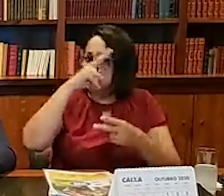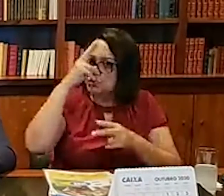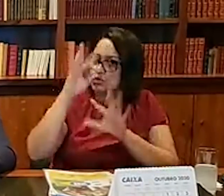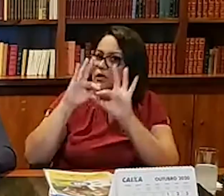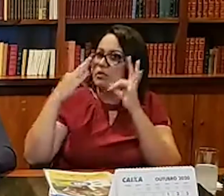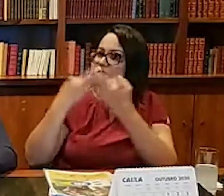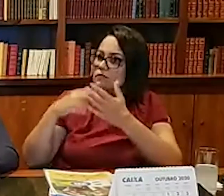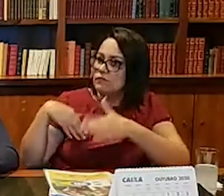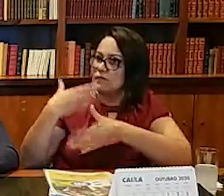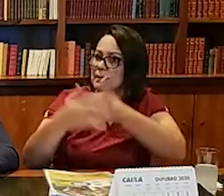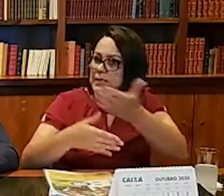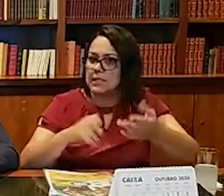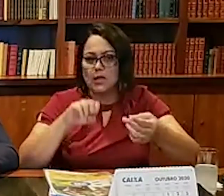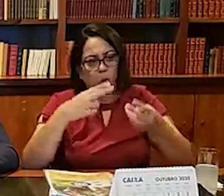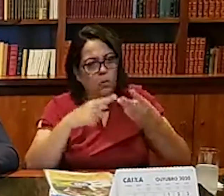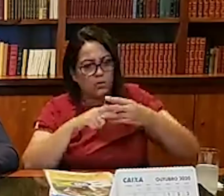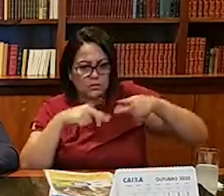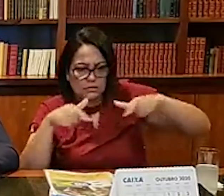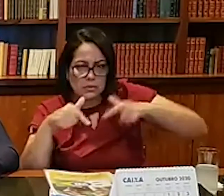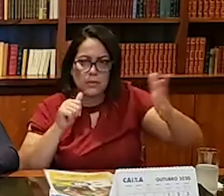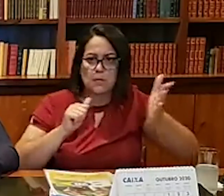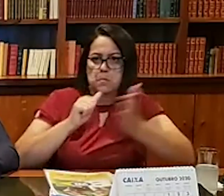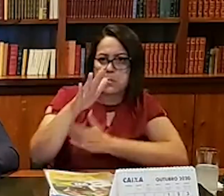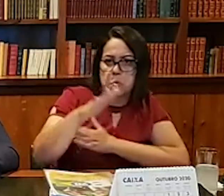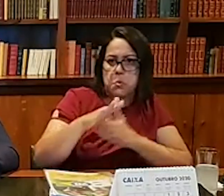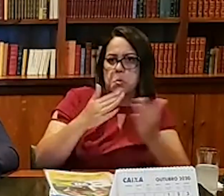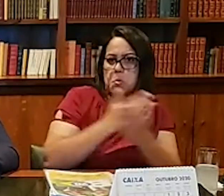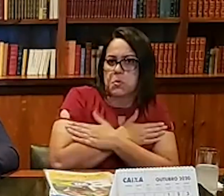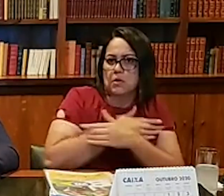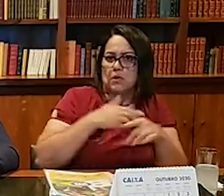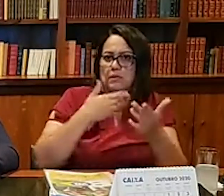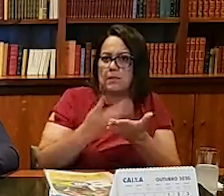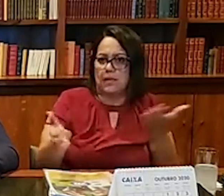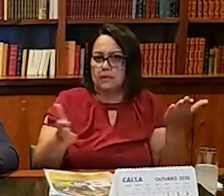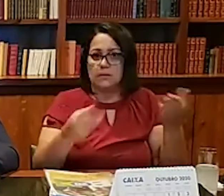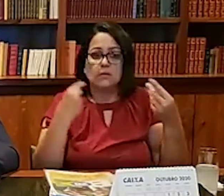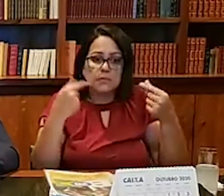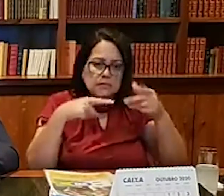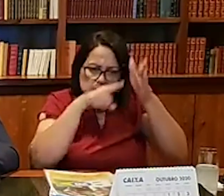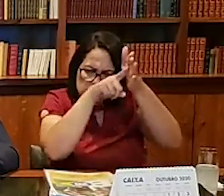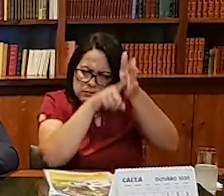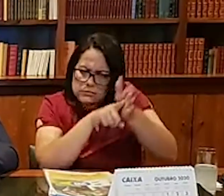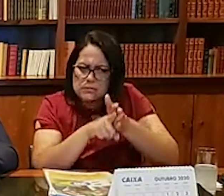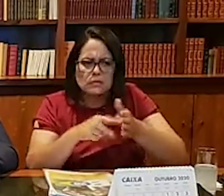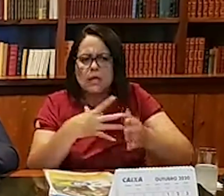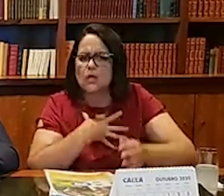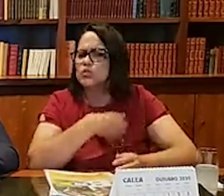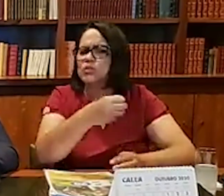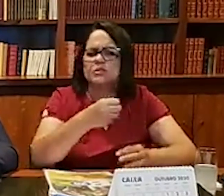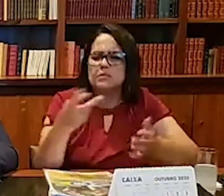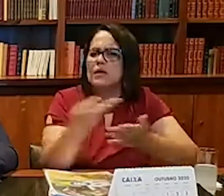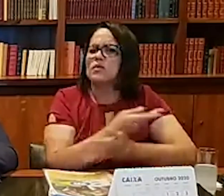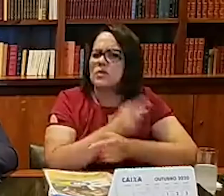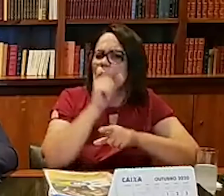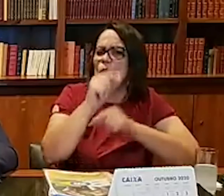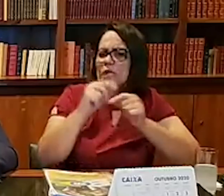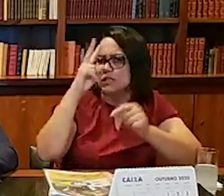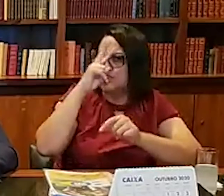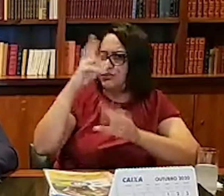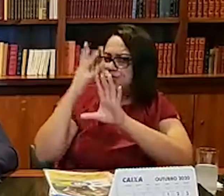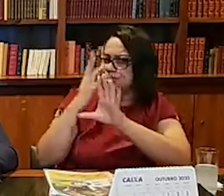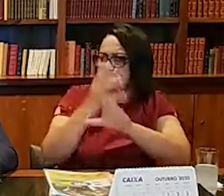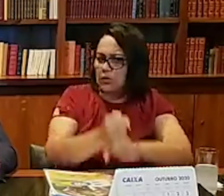vezes para perder emprego perdeu tudo a causa uma por causa do suicídio né E daí obviamente